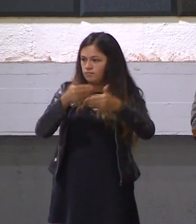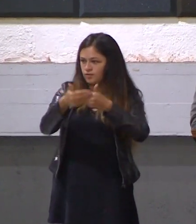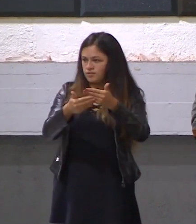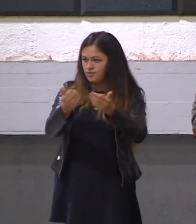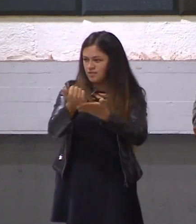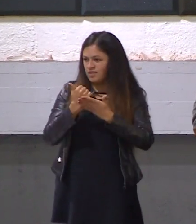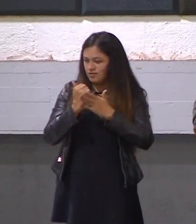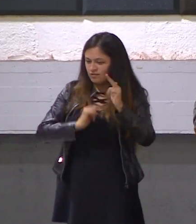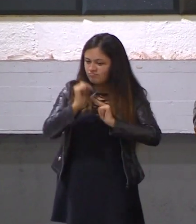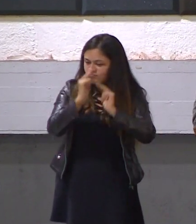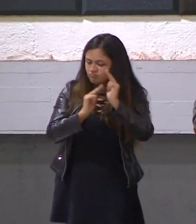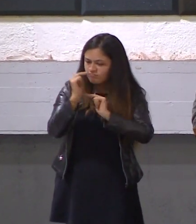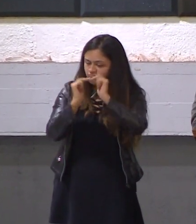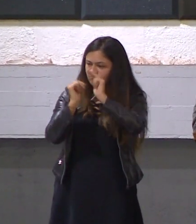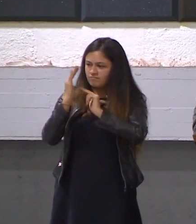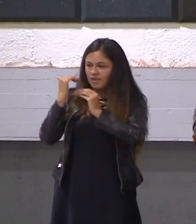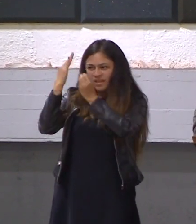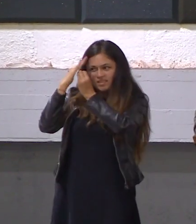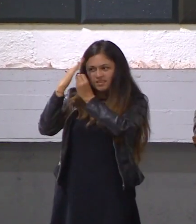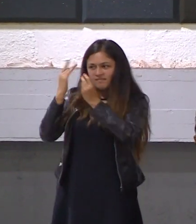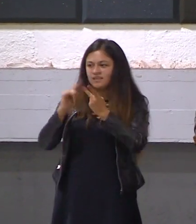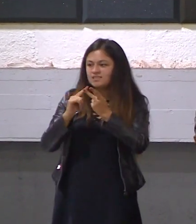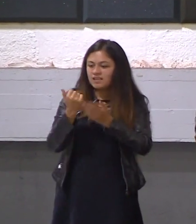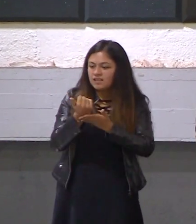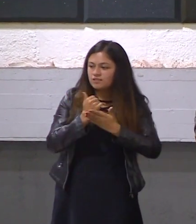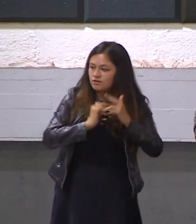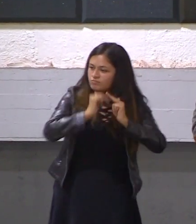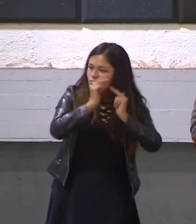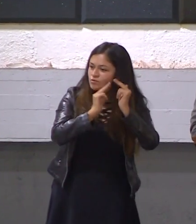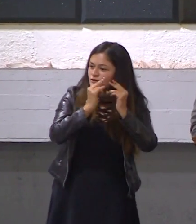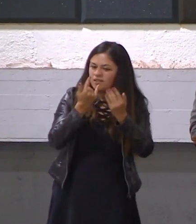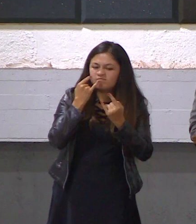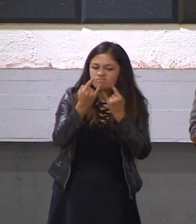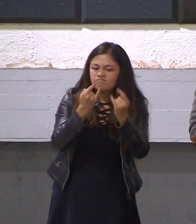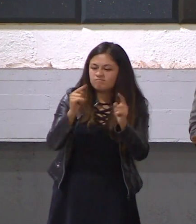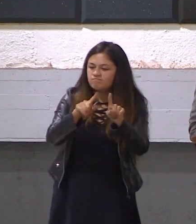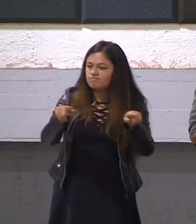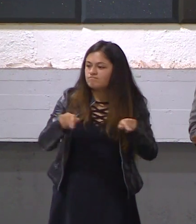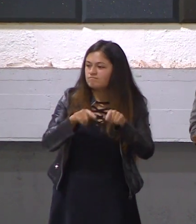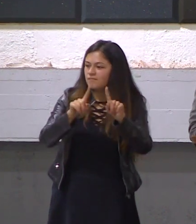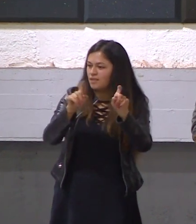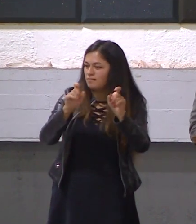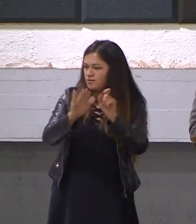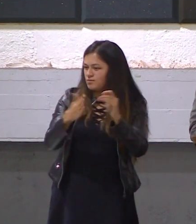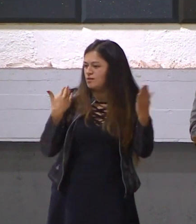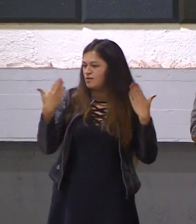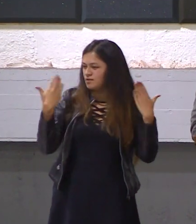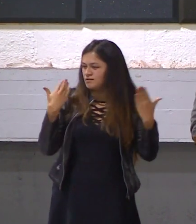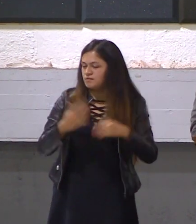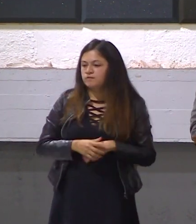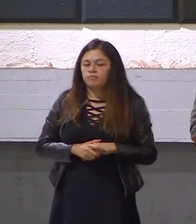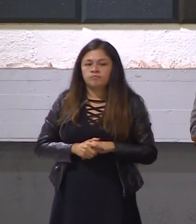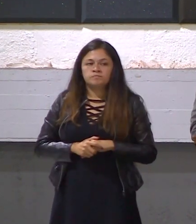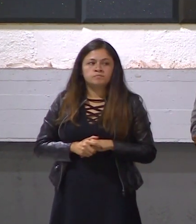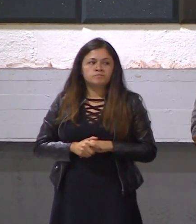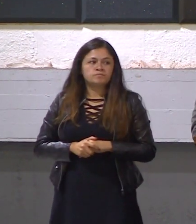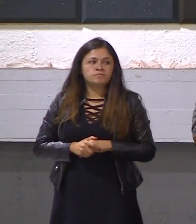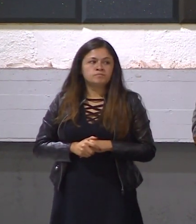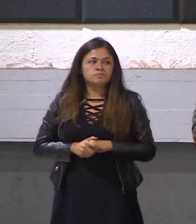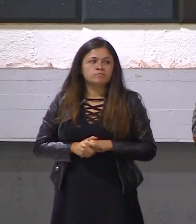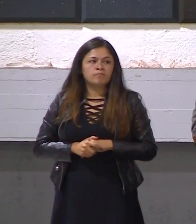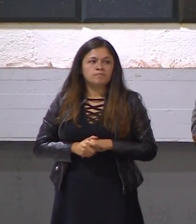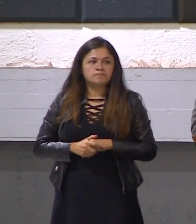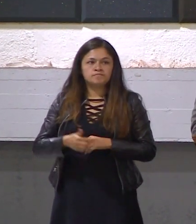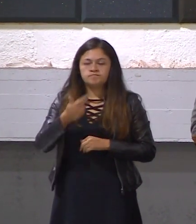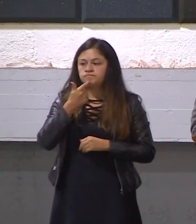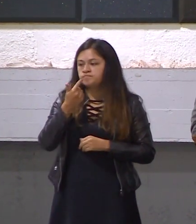la construcción de saberes e intereses en torno a esta disciplina cuando se asume